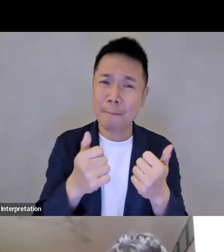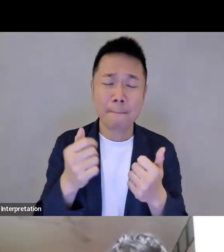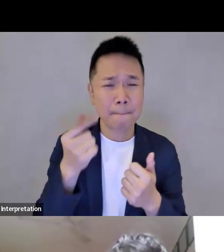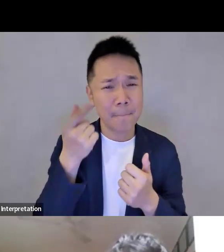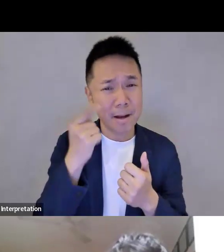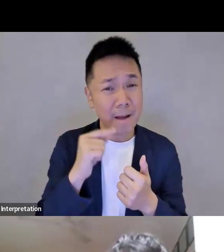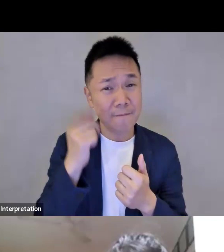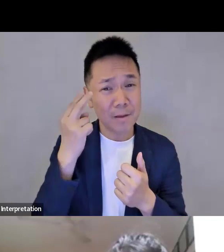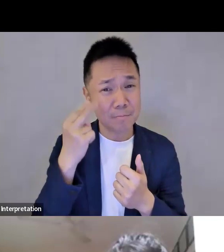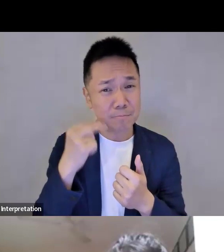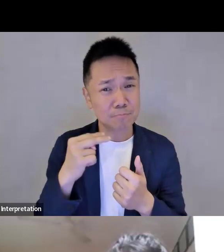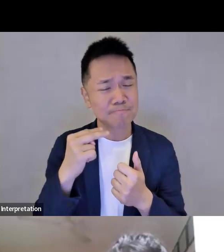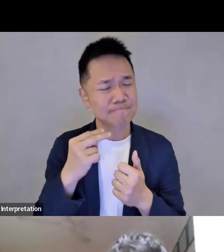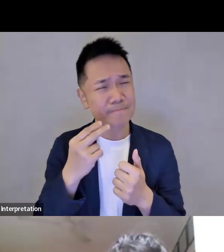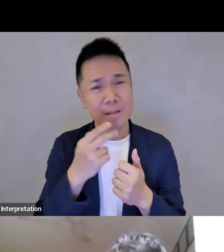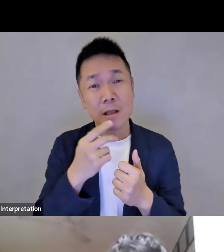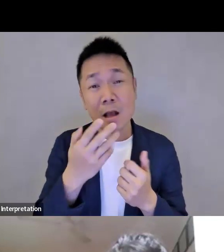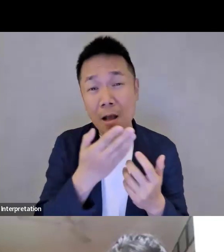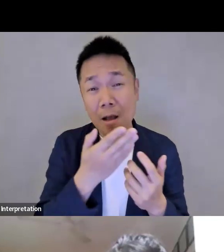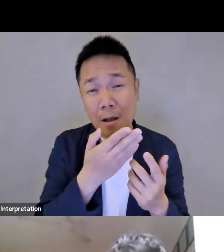与大家